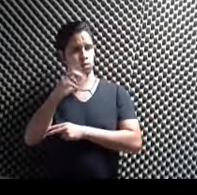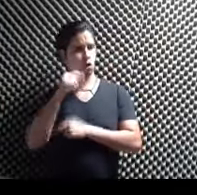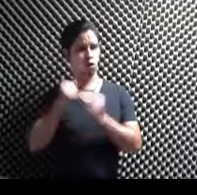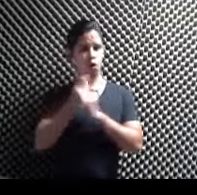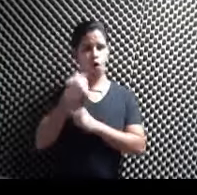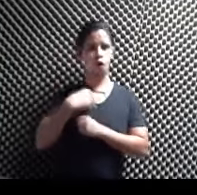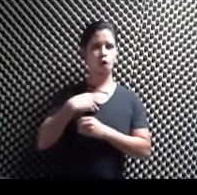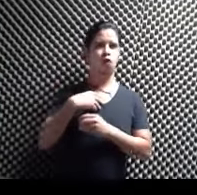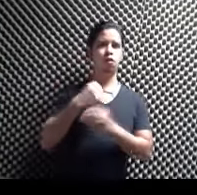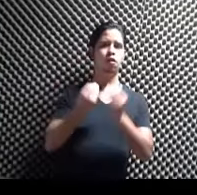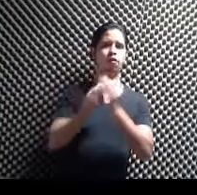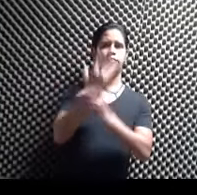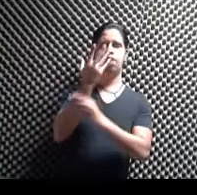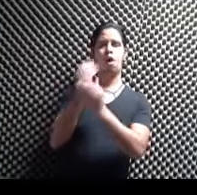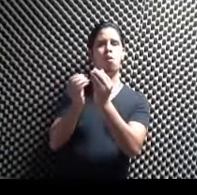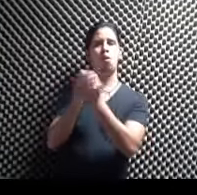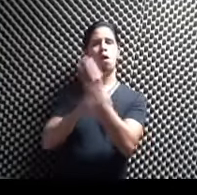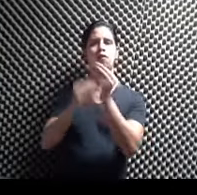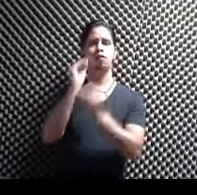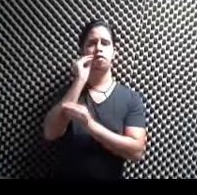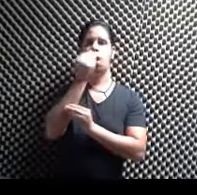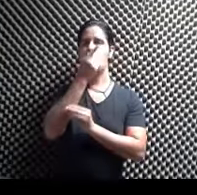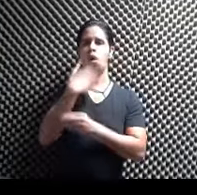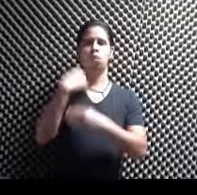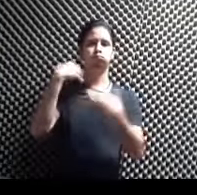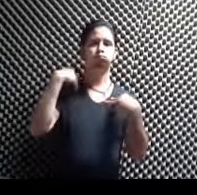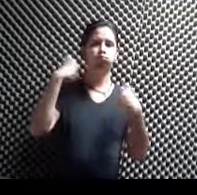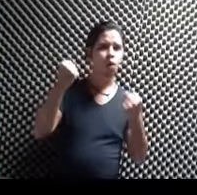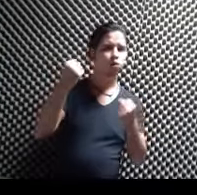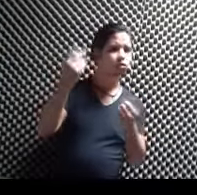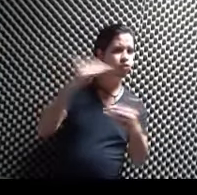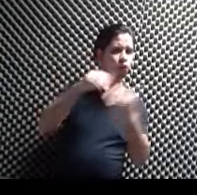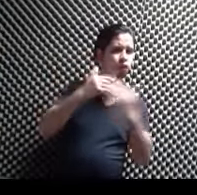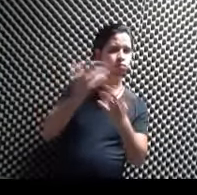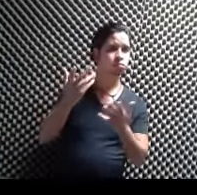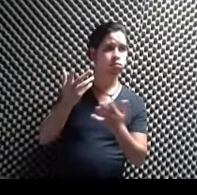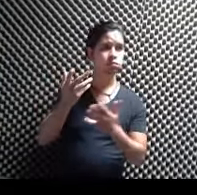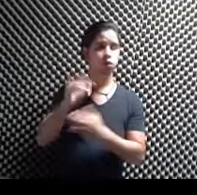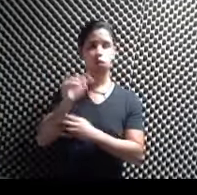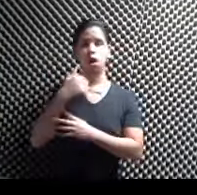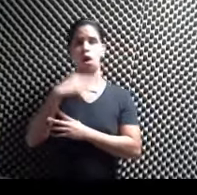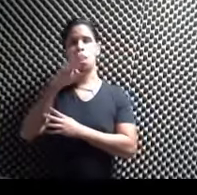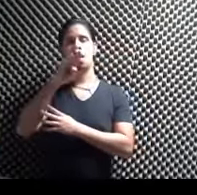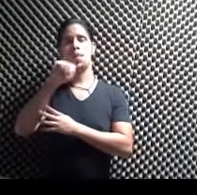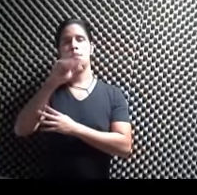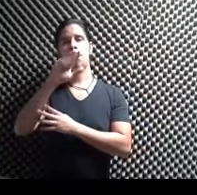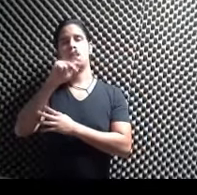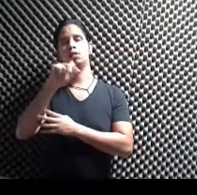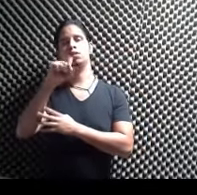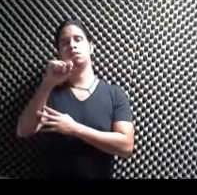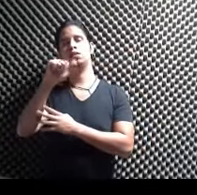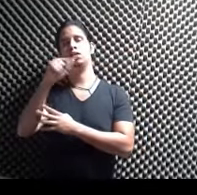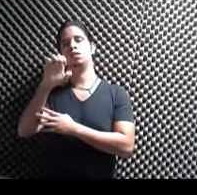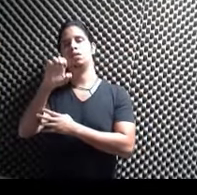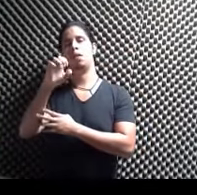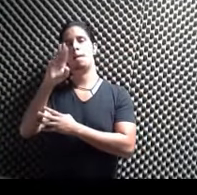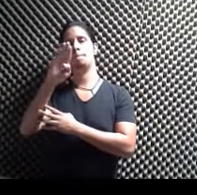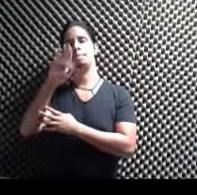Flower power y todo. Písalo. Mira, ¿de dónde? De Backstage by Jamil.